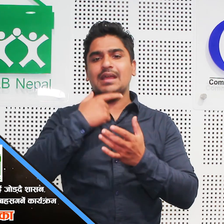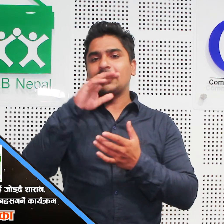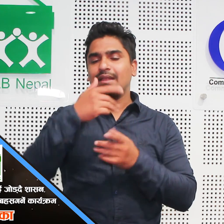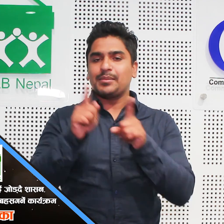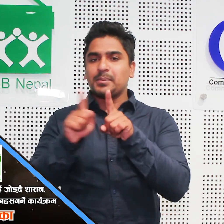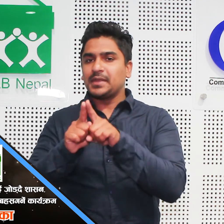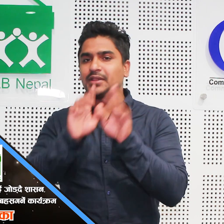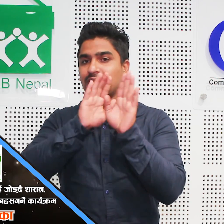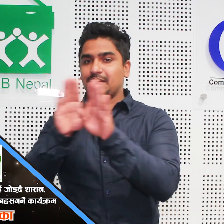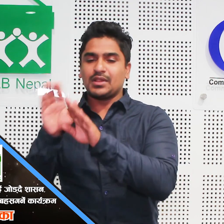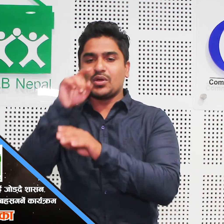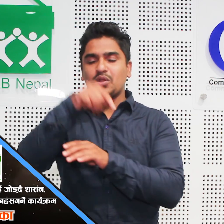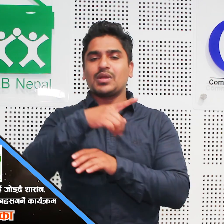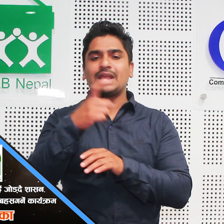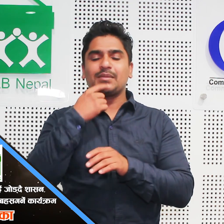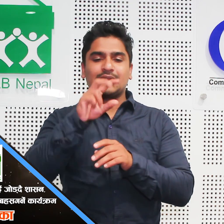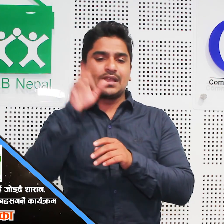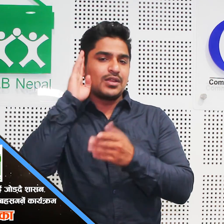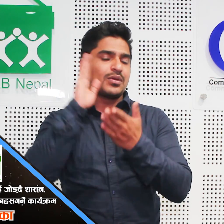पनि धन्यवाद। अहिलेको लागि रेडियो कार्यक्रम हाम्रो